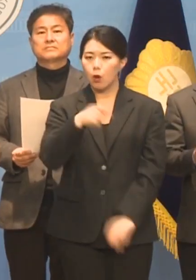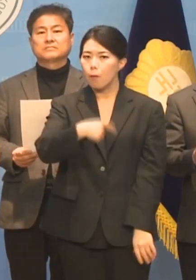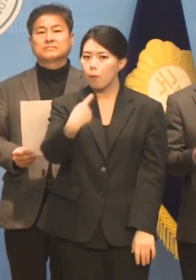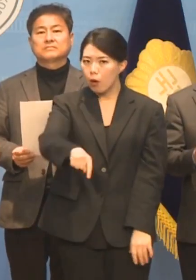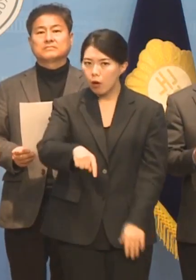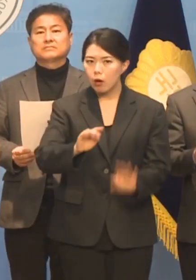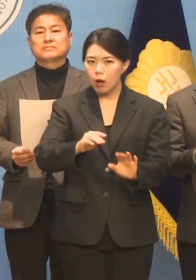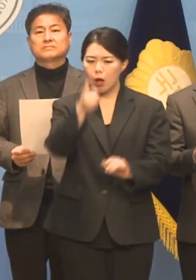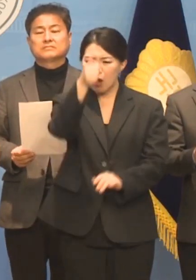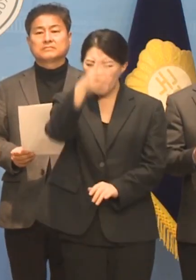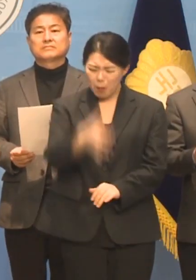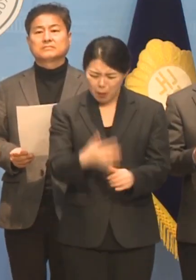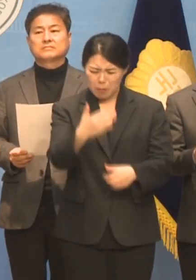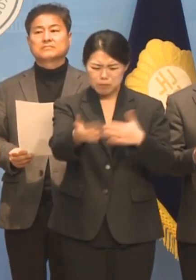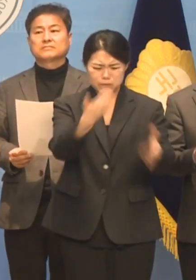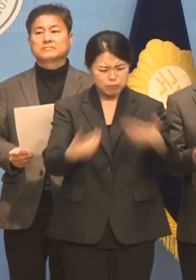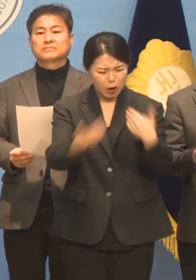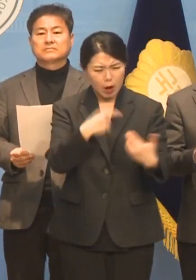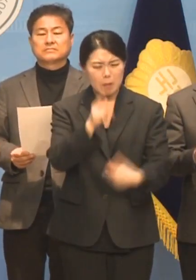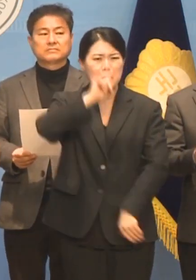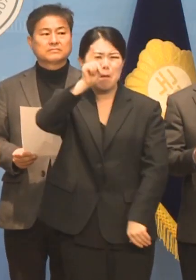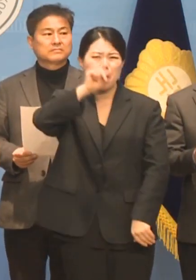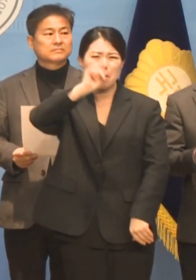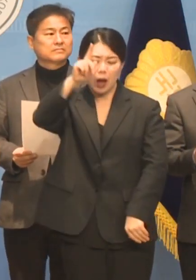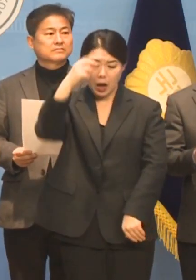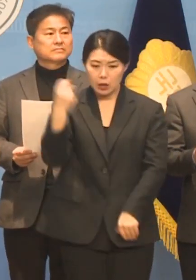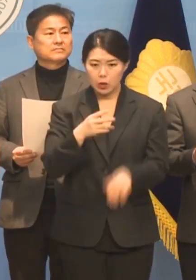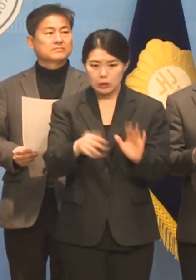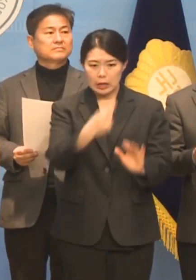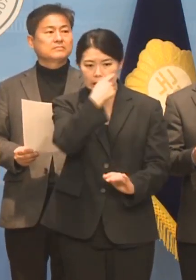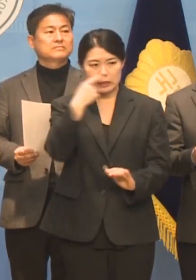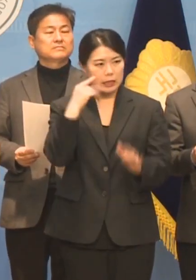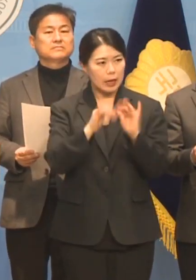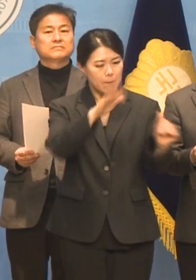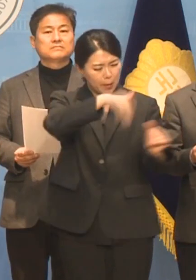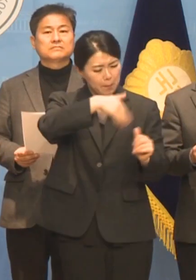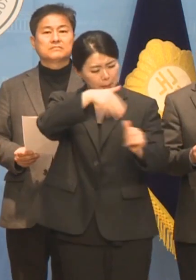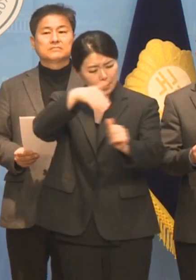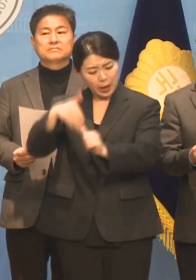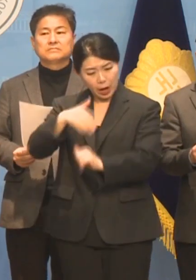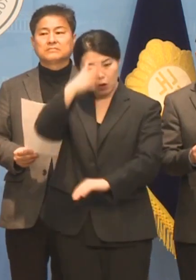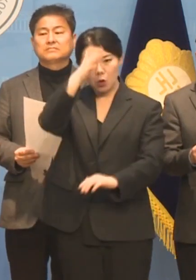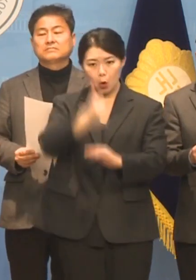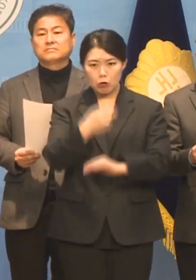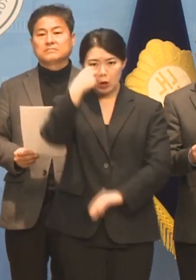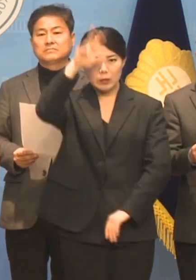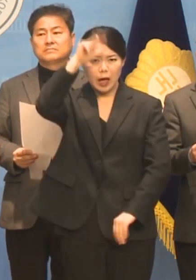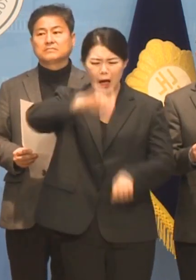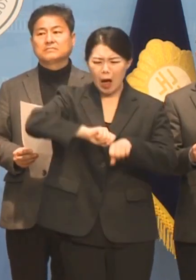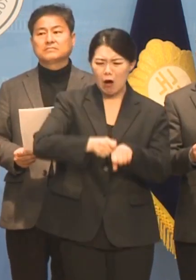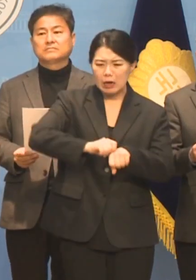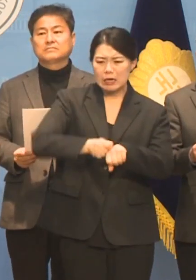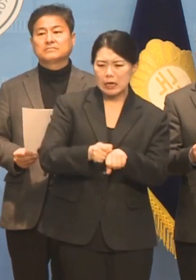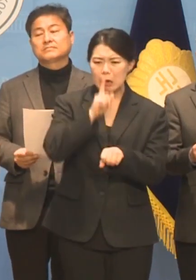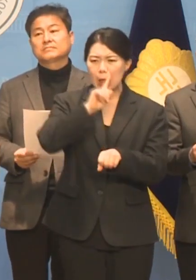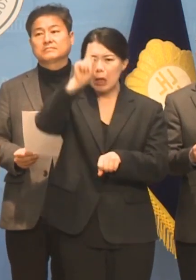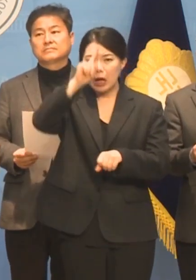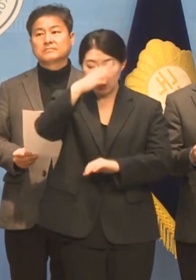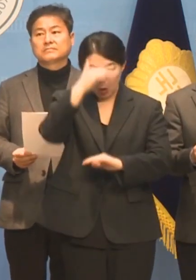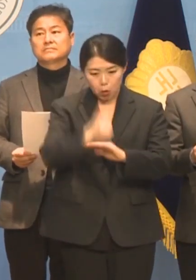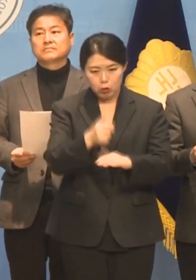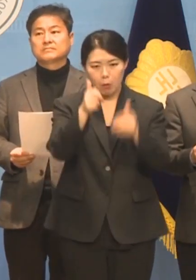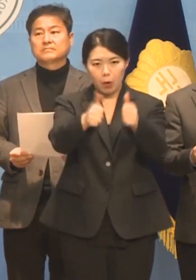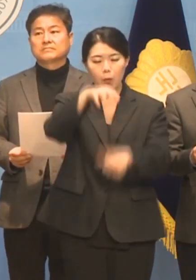수백 건의 압수수색과 기소 남발, 무더기 증인 소환 등을 통한 검찰의 억지 조작 기소에